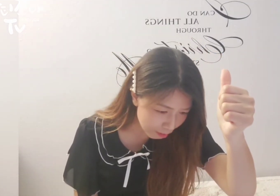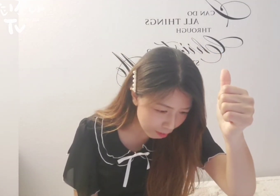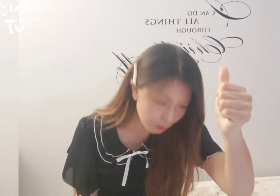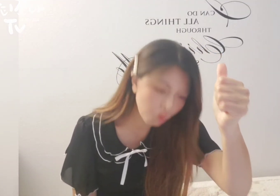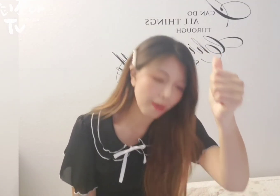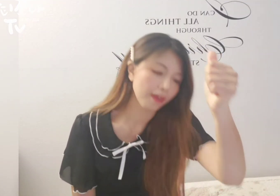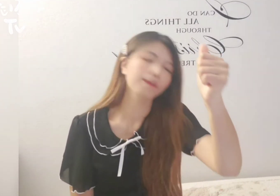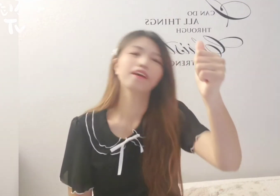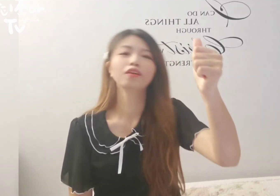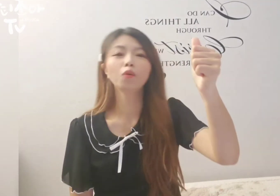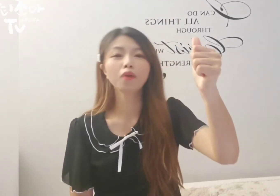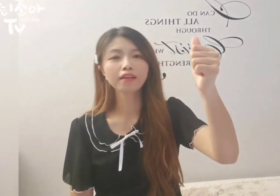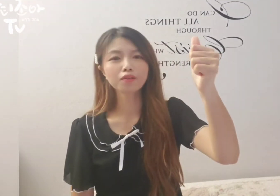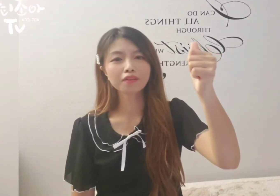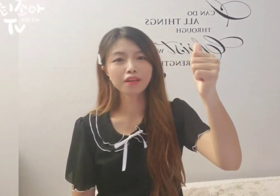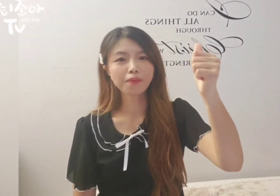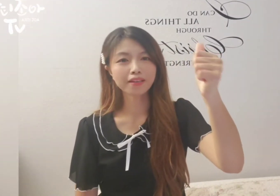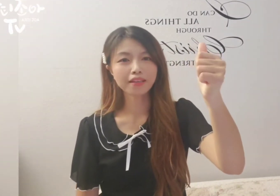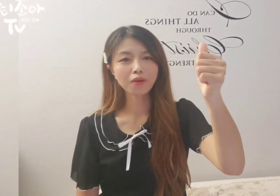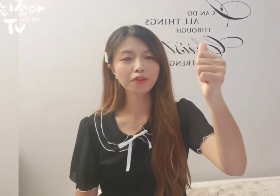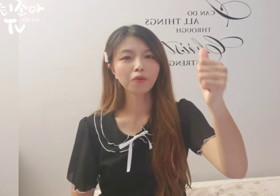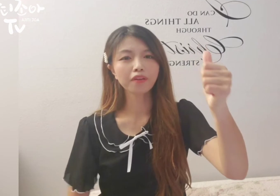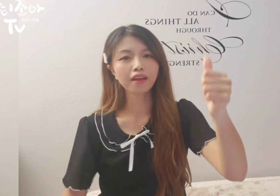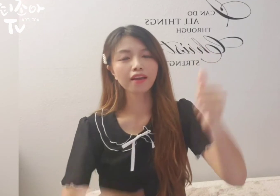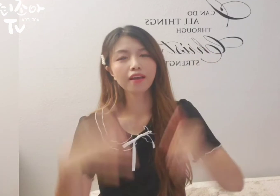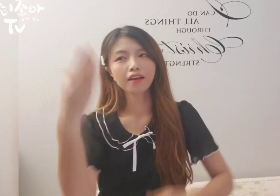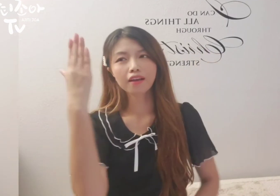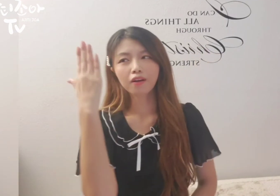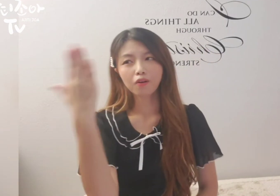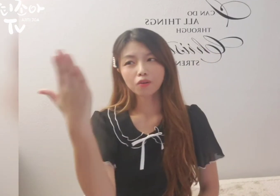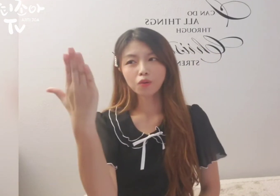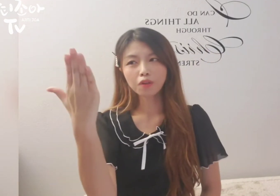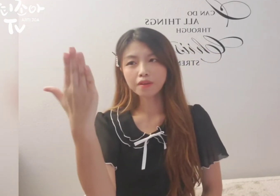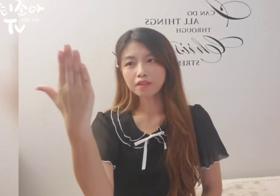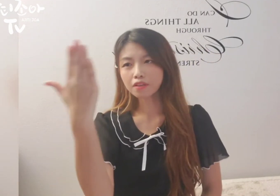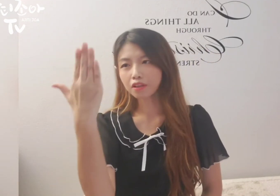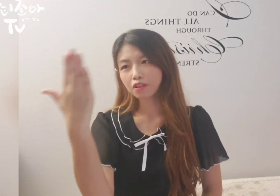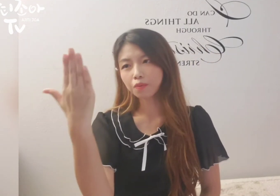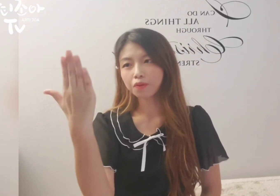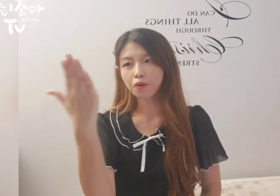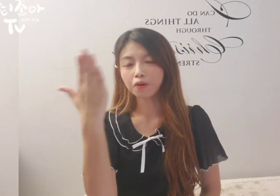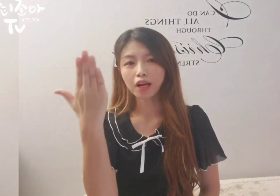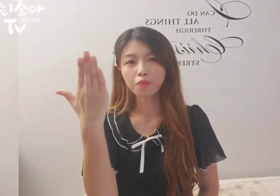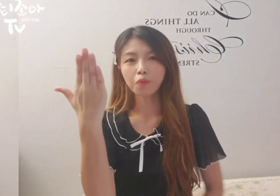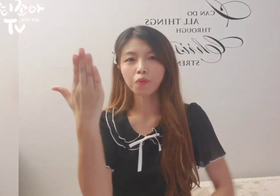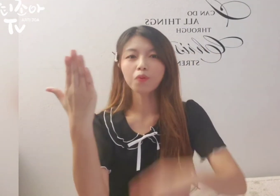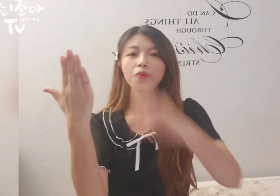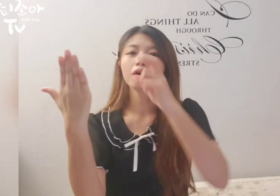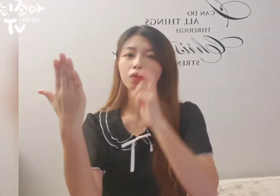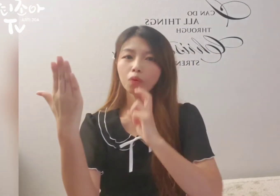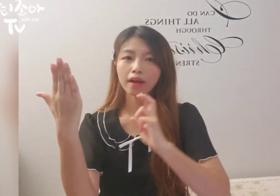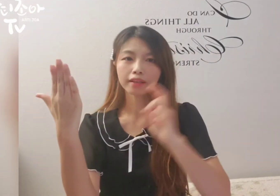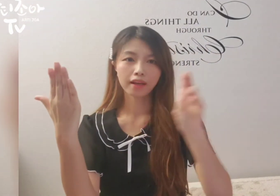노래해 노래하다 소아 제가 많이 사용하던 건데 어 손을 펼치셔서 이렇게 쳐다보는 거 이건 앞보고 노래하다